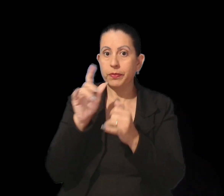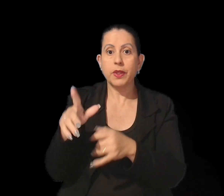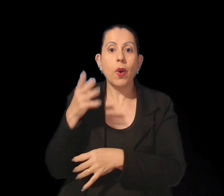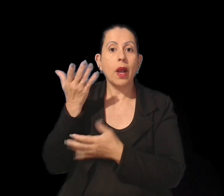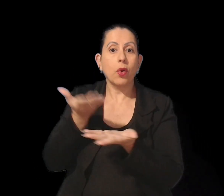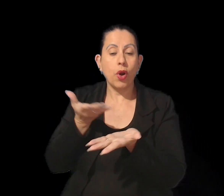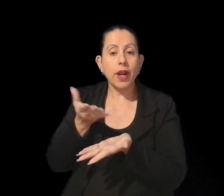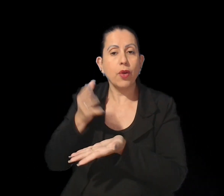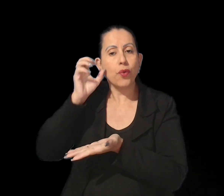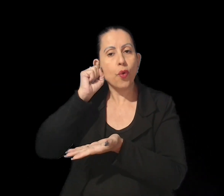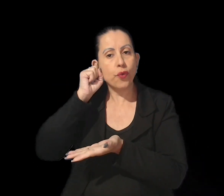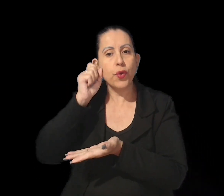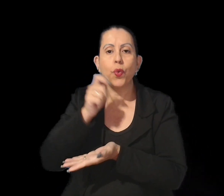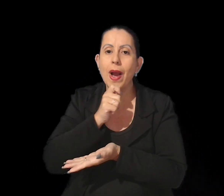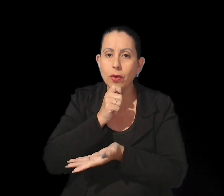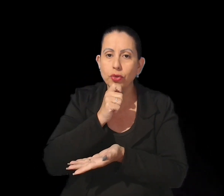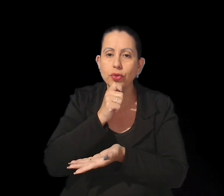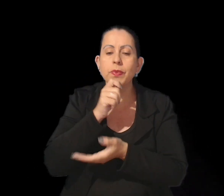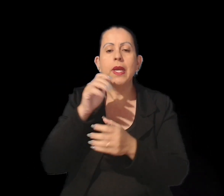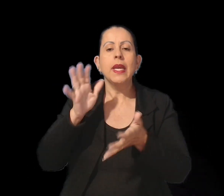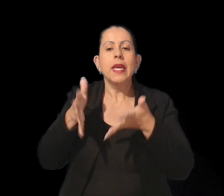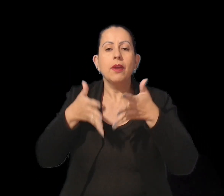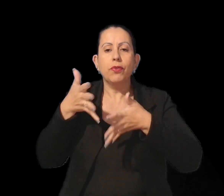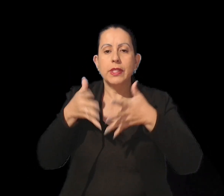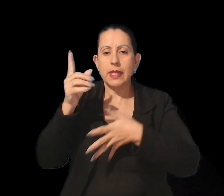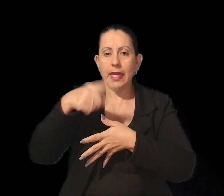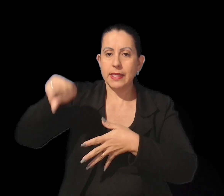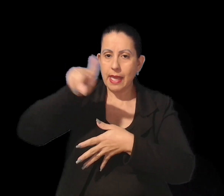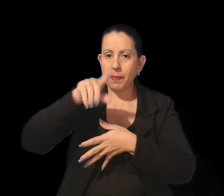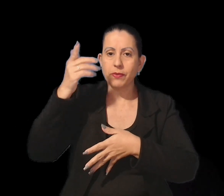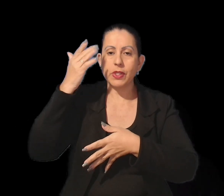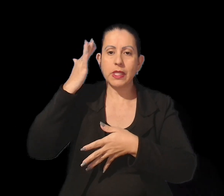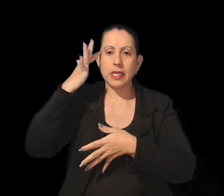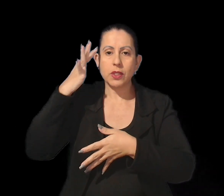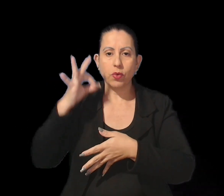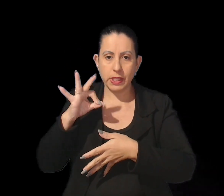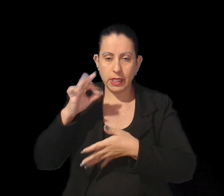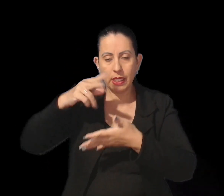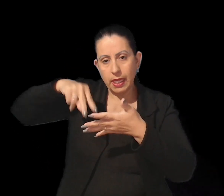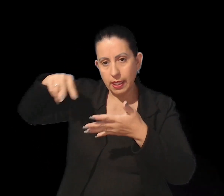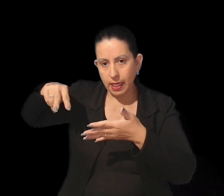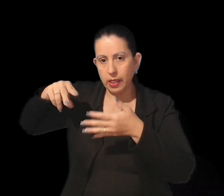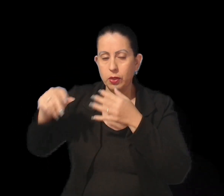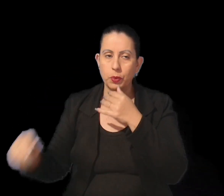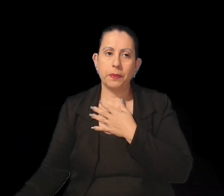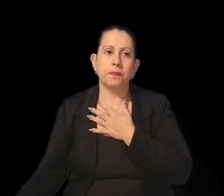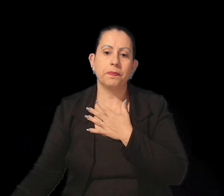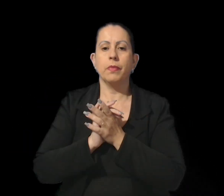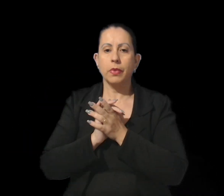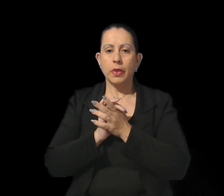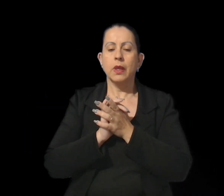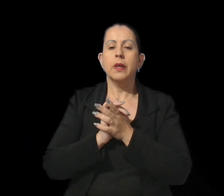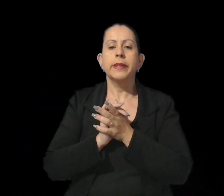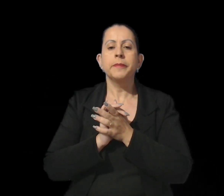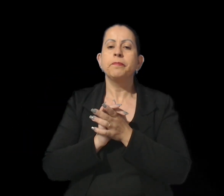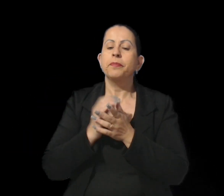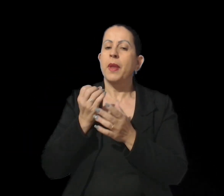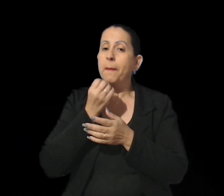Então agora eu vou ouvir o áudio e vou sinalizar para vocês conseguirem entender a leitura. Bem-aventurado os